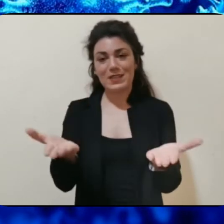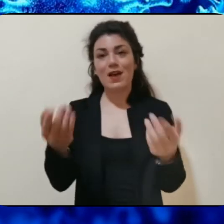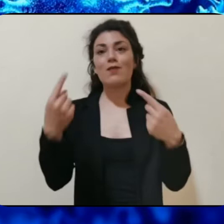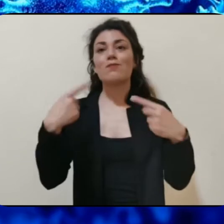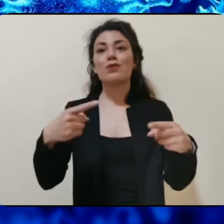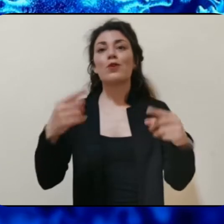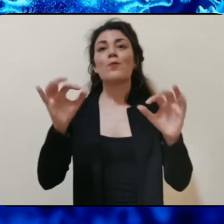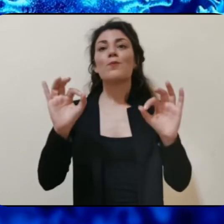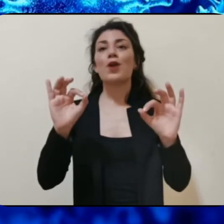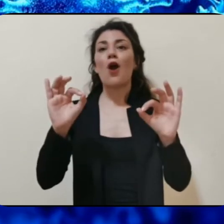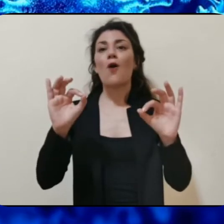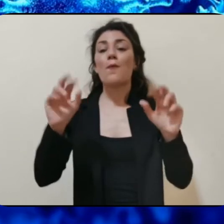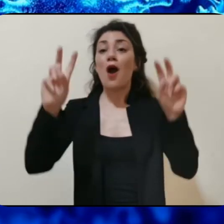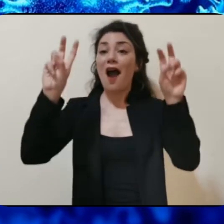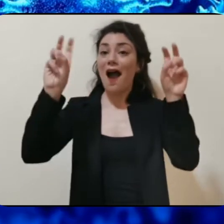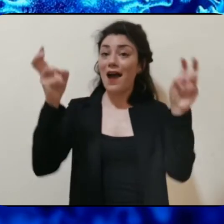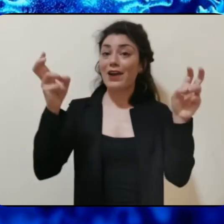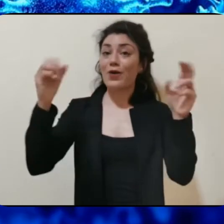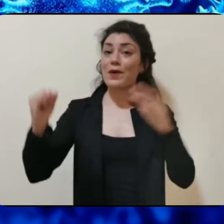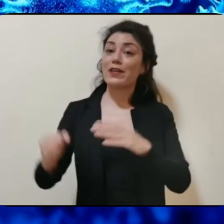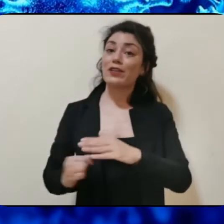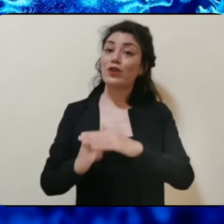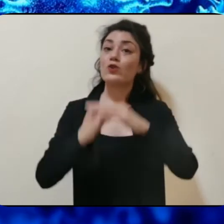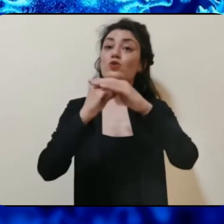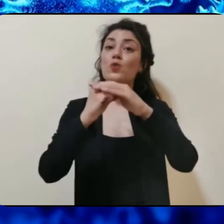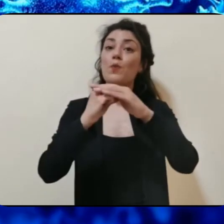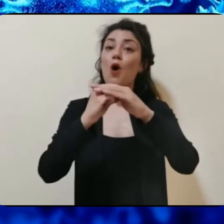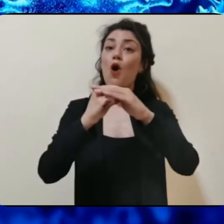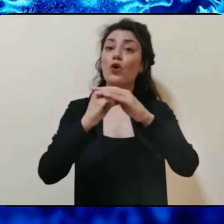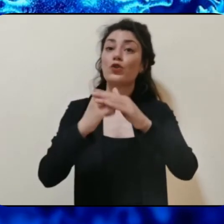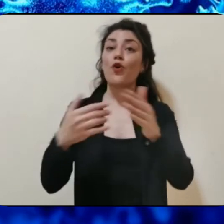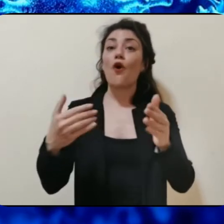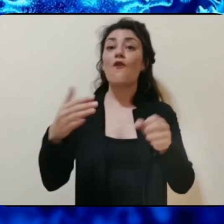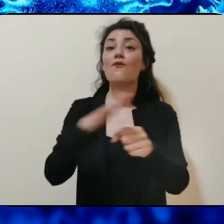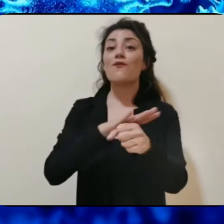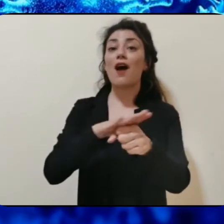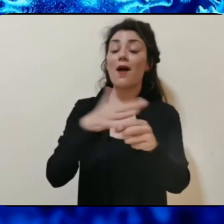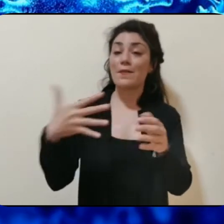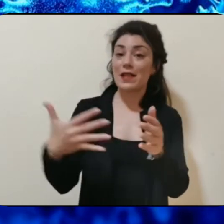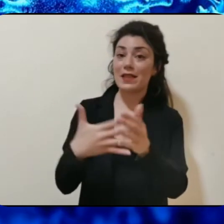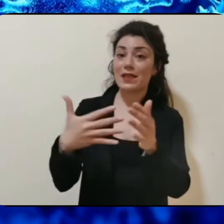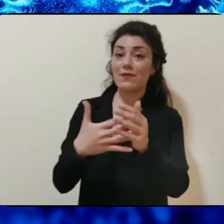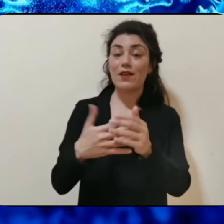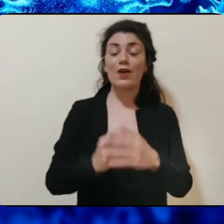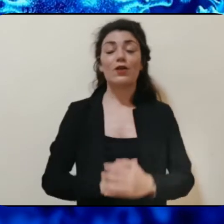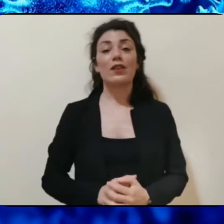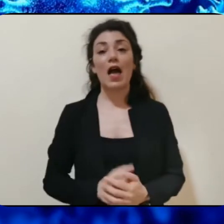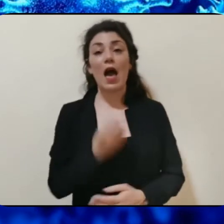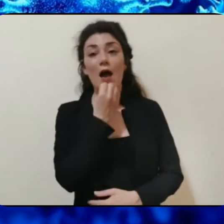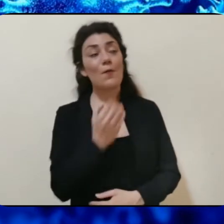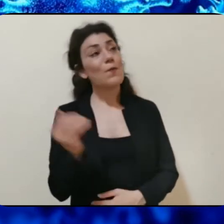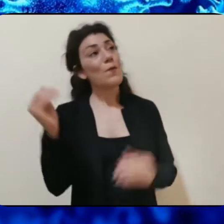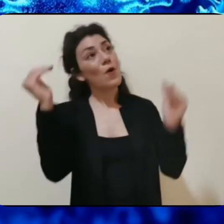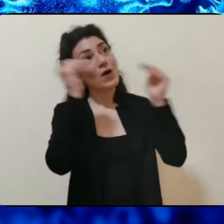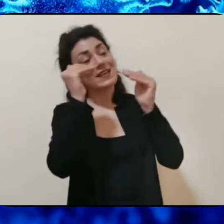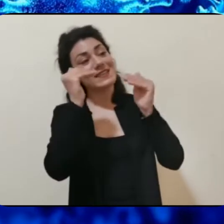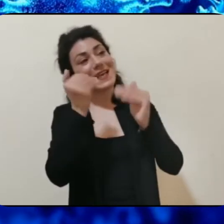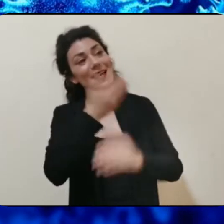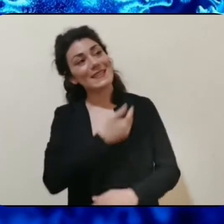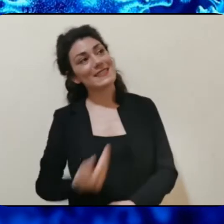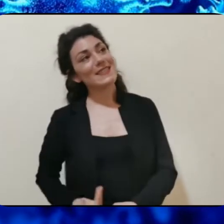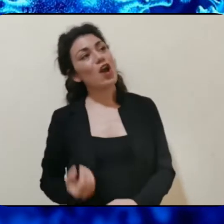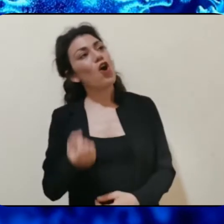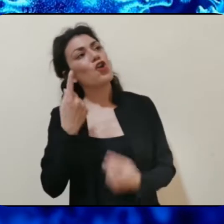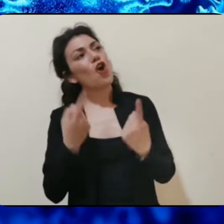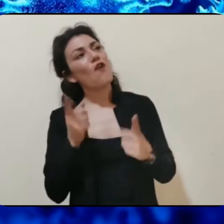modo delle nuove misure del Fondo di sostegno a famiglie in difficoltà. Buonasera, signor Sindaco, quali